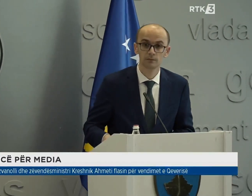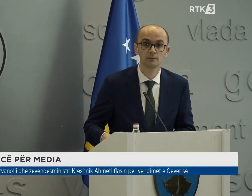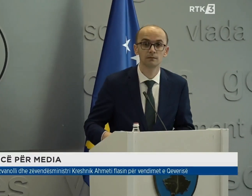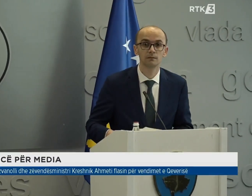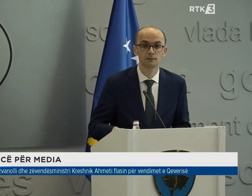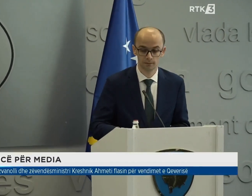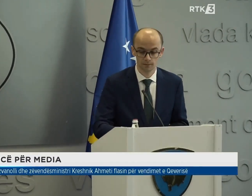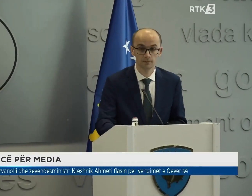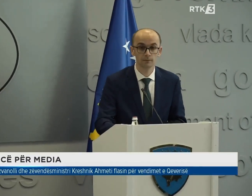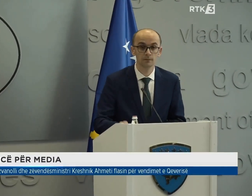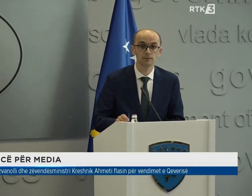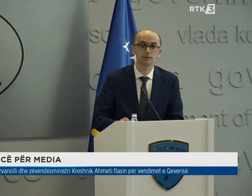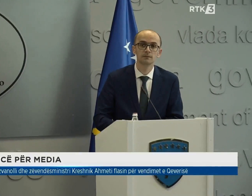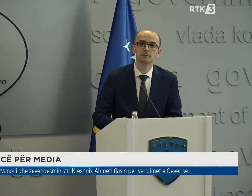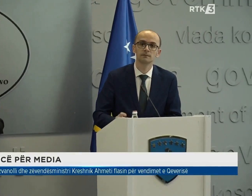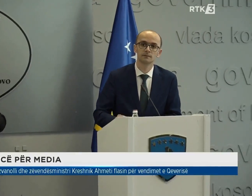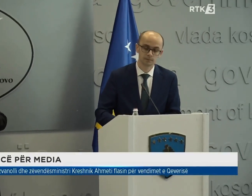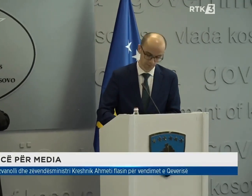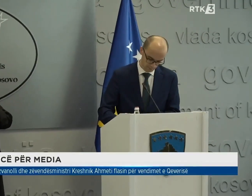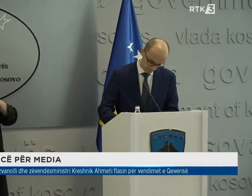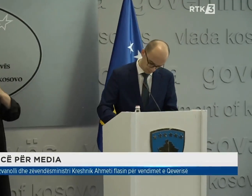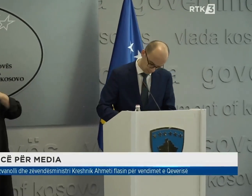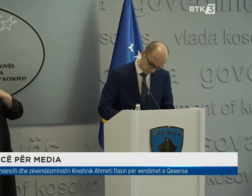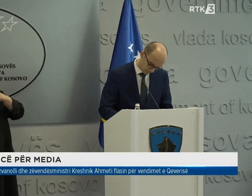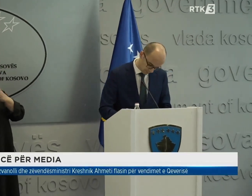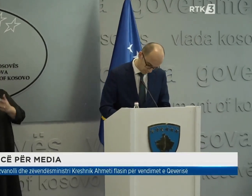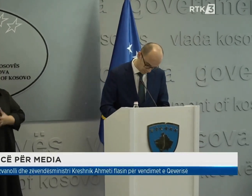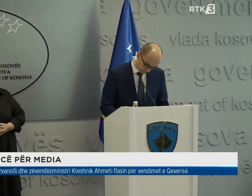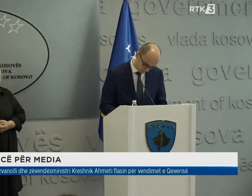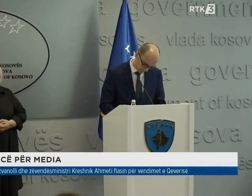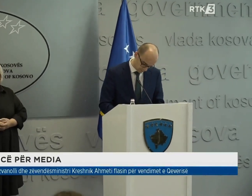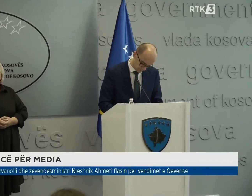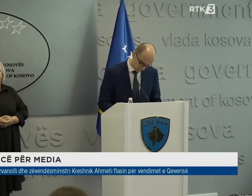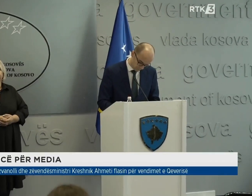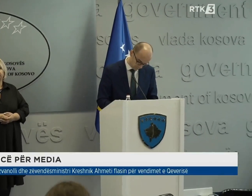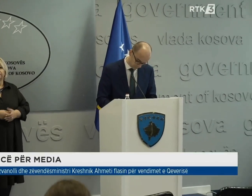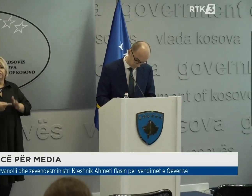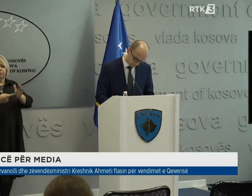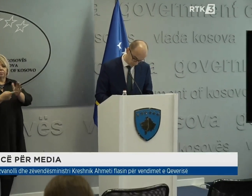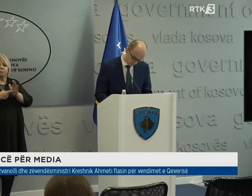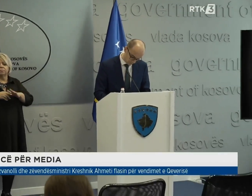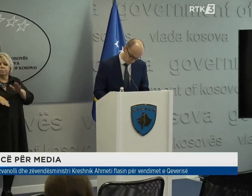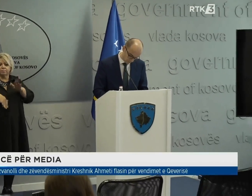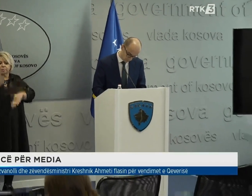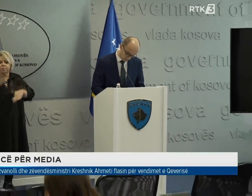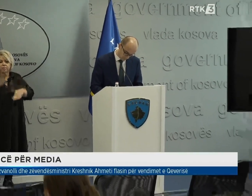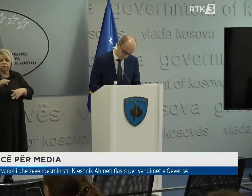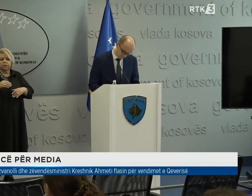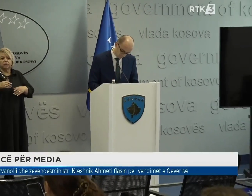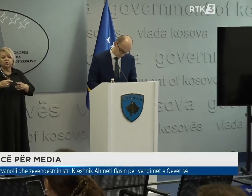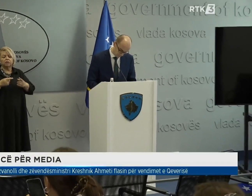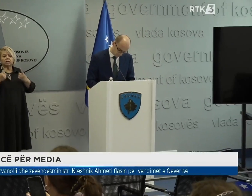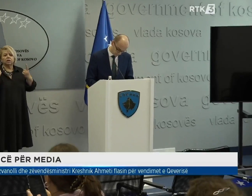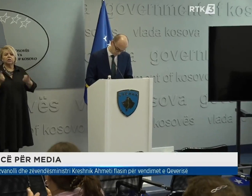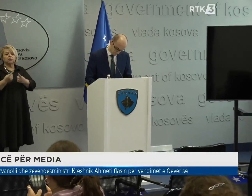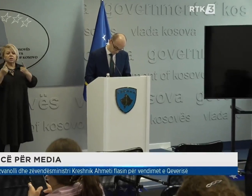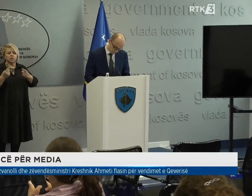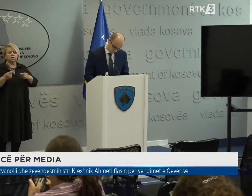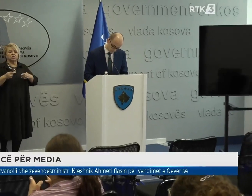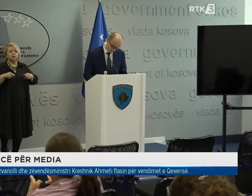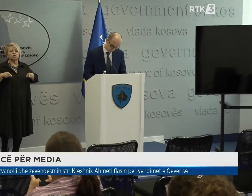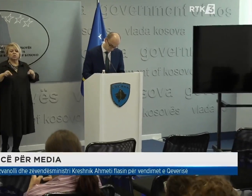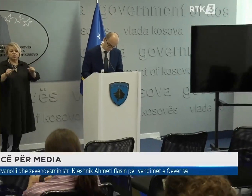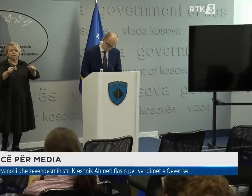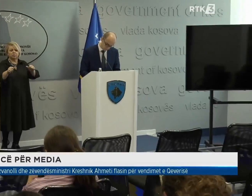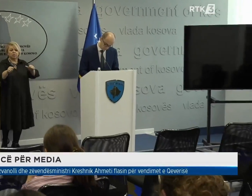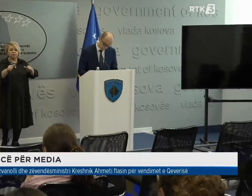Florentina Thoqi prej Dukagjinit, zëvendës ministre, nëse mundemi na tregu pak më shumë ndoshta rreth pronës së manastirit të Deçanit